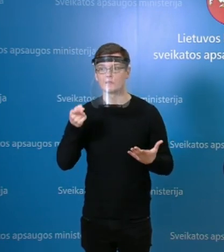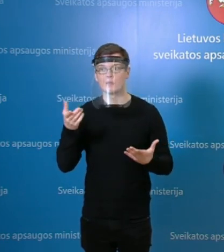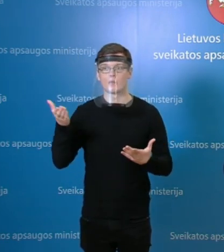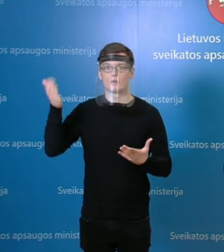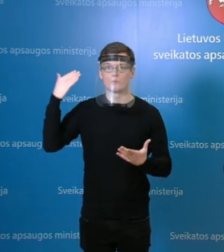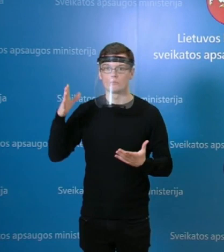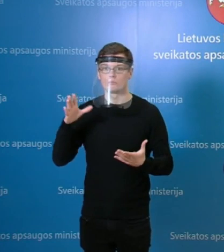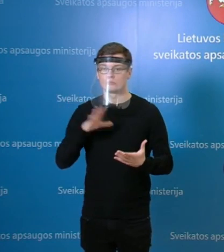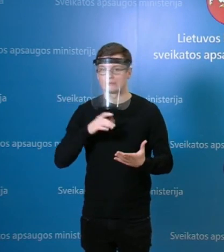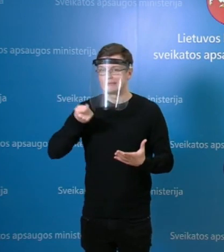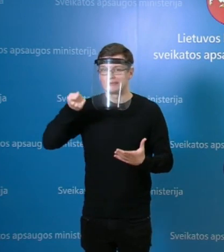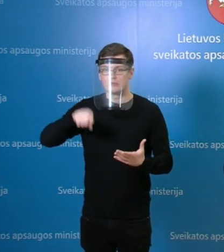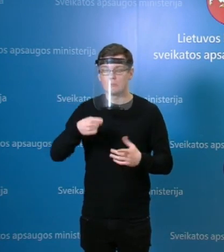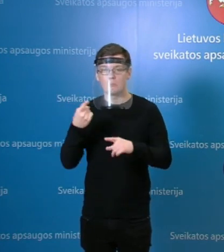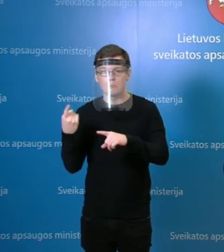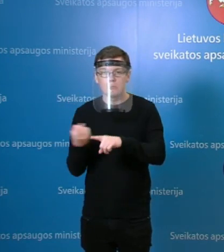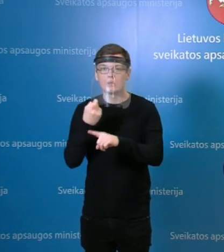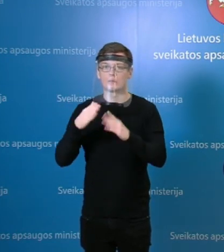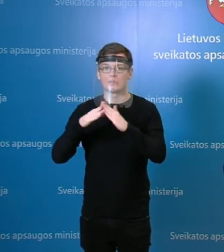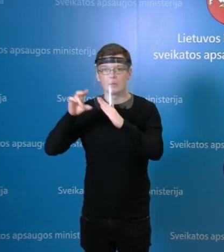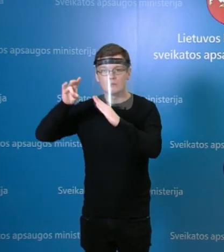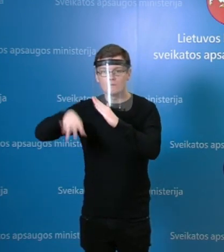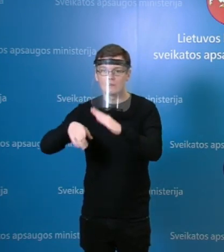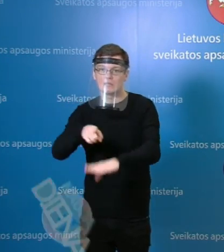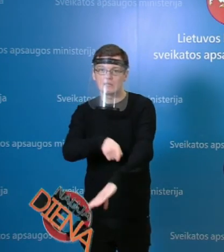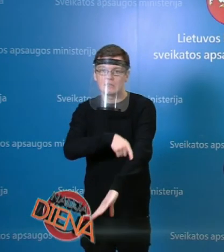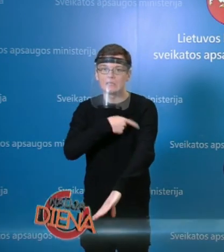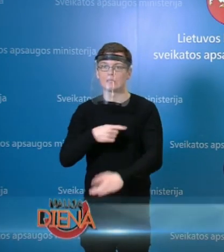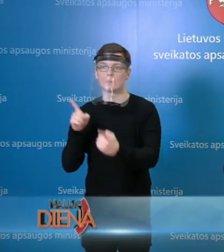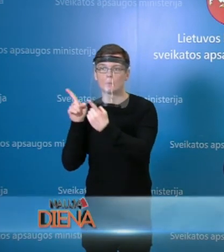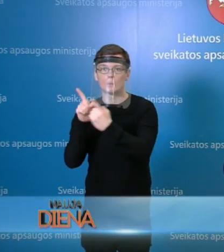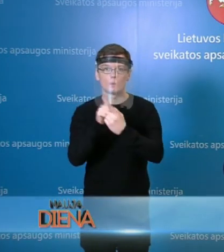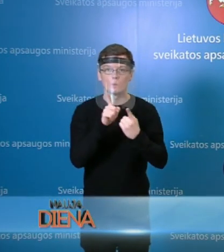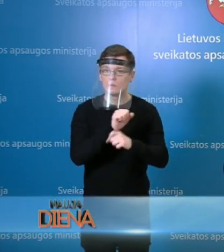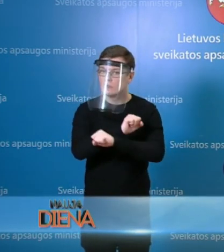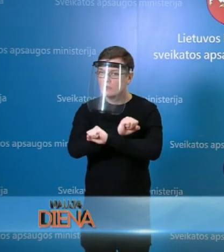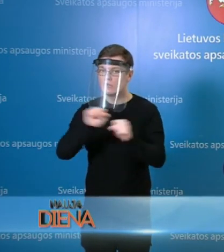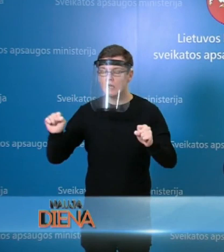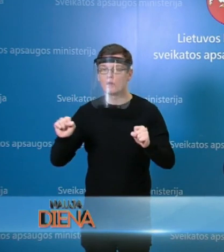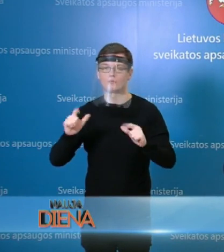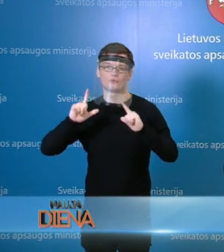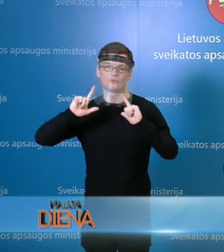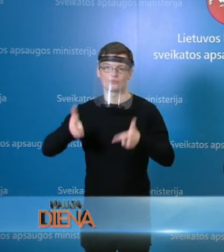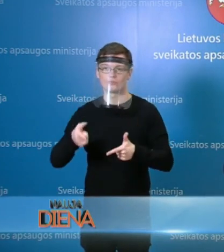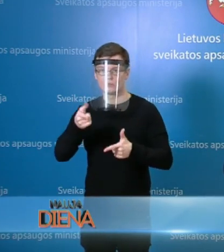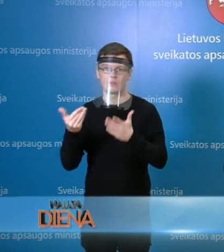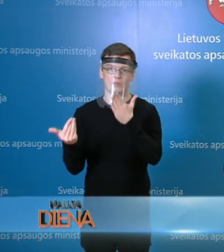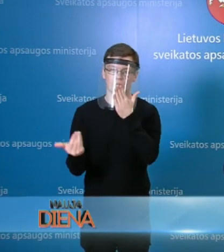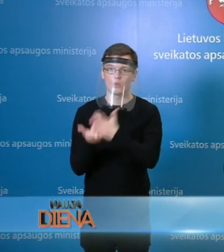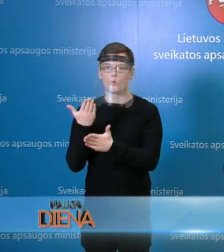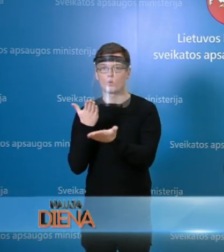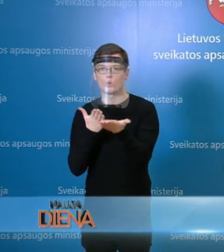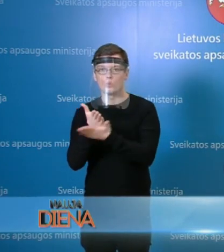ir būtinybė ilgą laiką išlikti namuose, riboti socialinius kontaktus. Tikrai yra naujas patyrimas